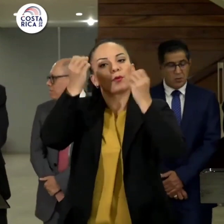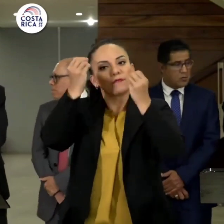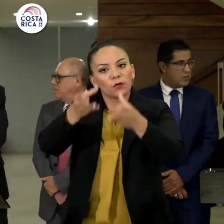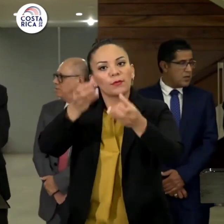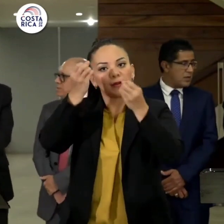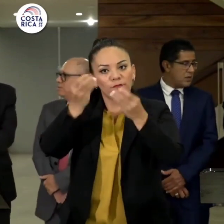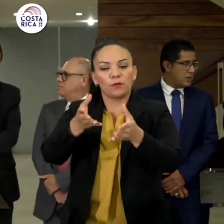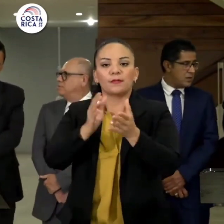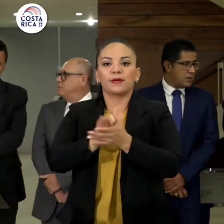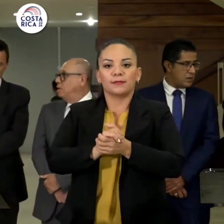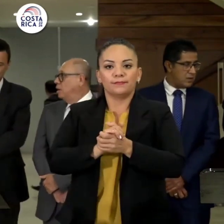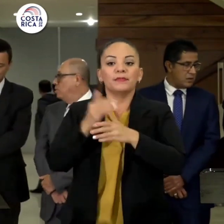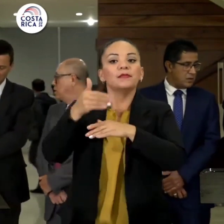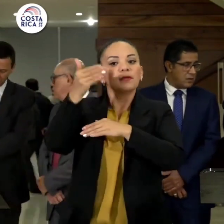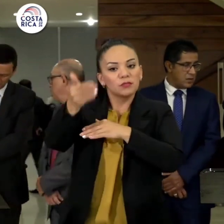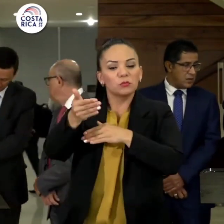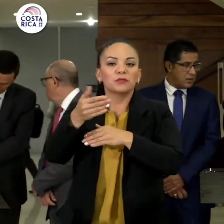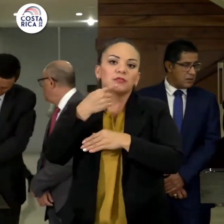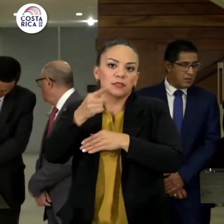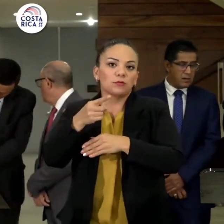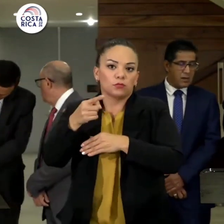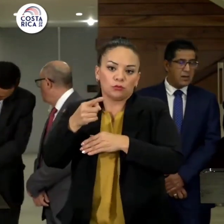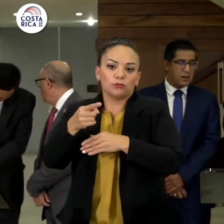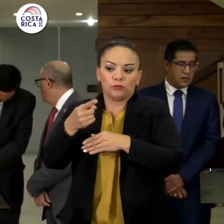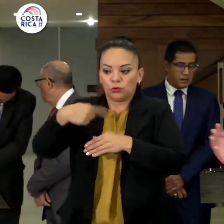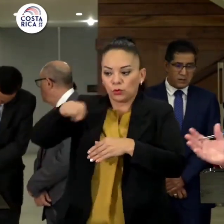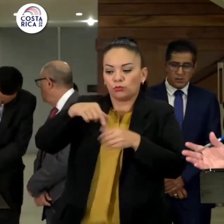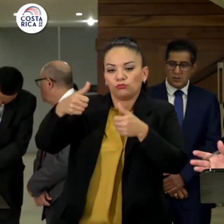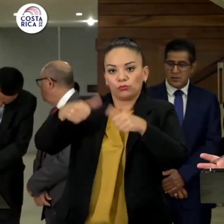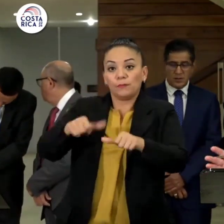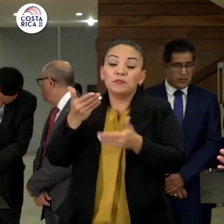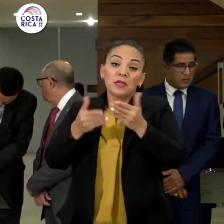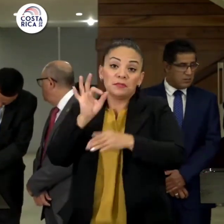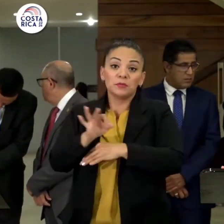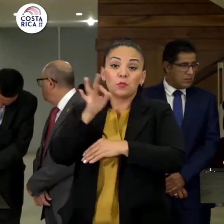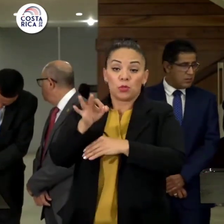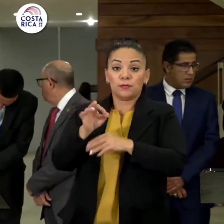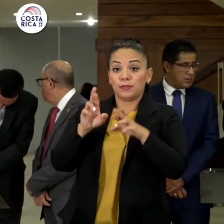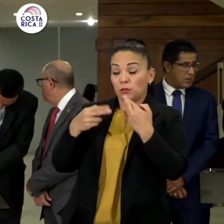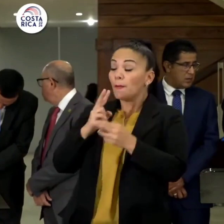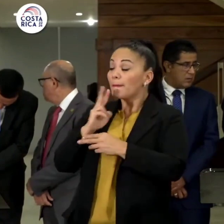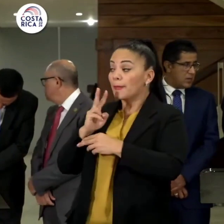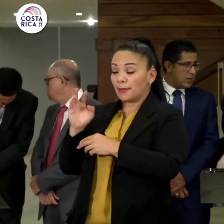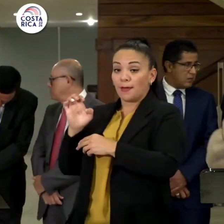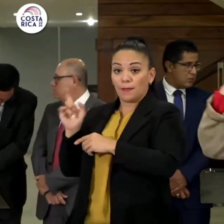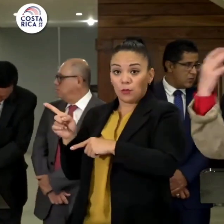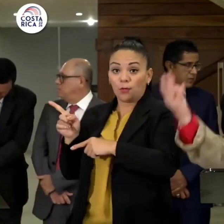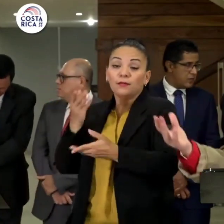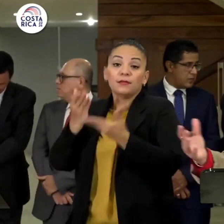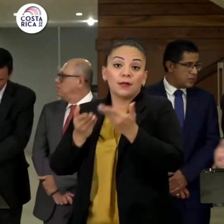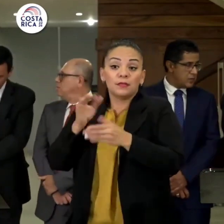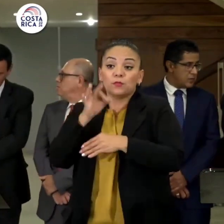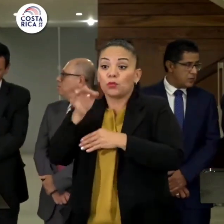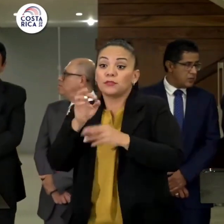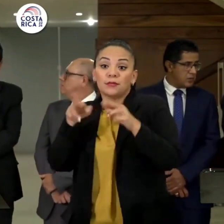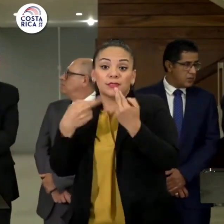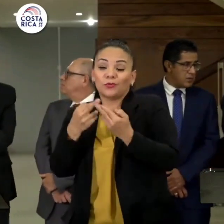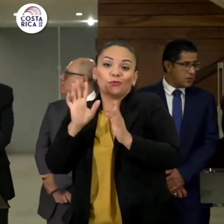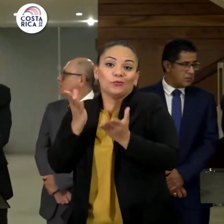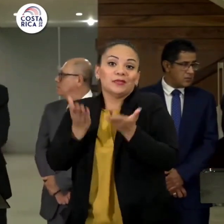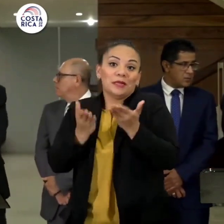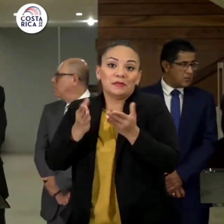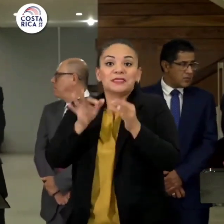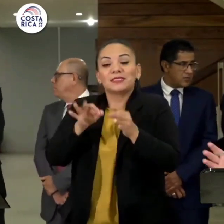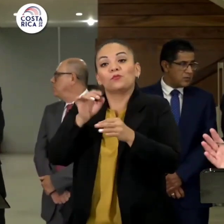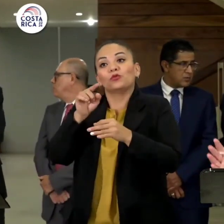el momento en que ya estemos acordados. Puede ser que en la próxima sesión, ¿verdad, don Emanuel? Decidamos que todavía nos queremos dar otra